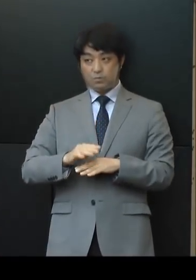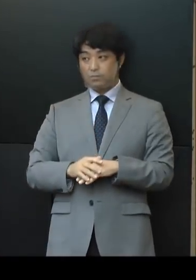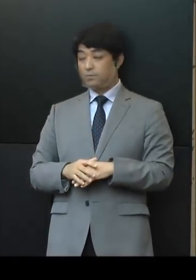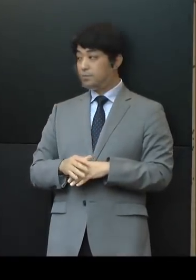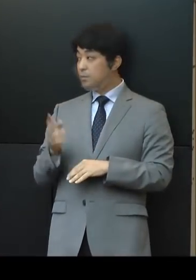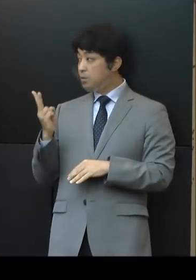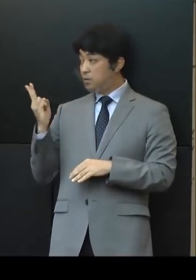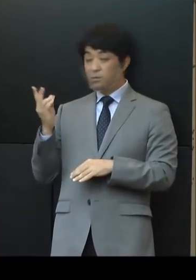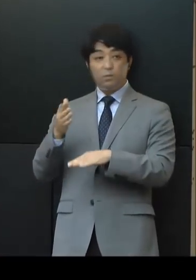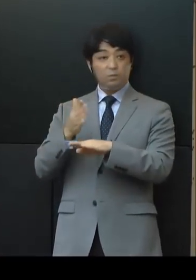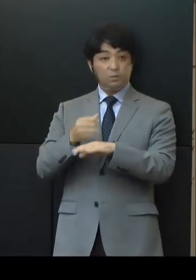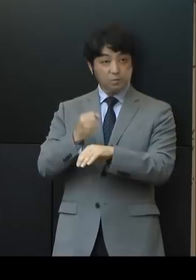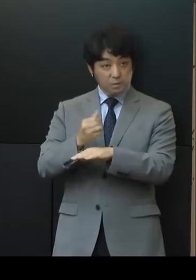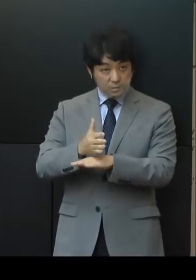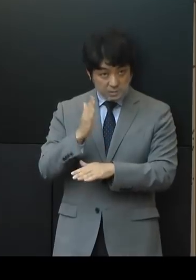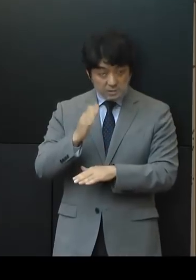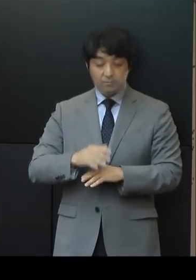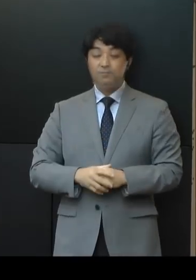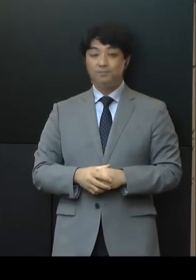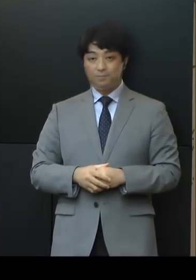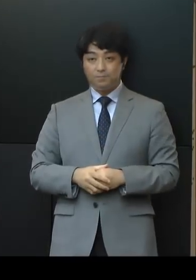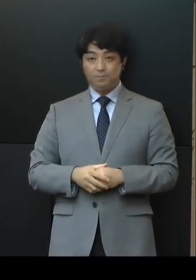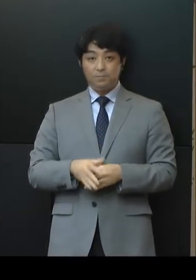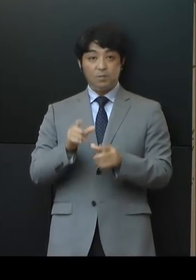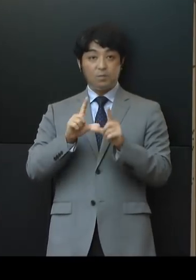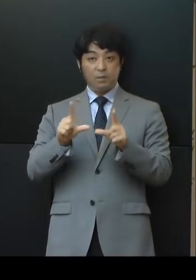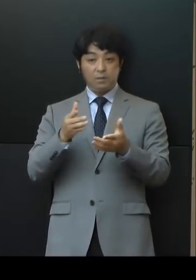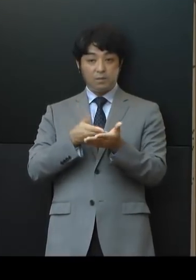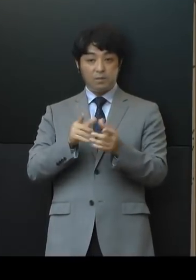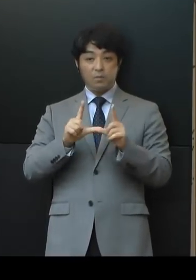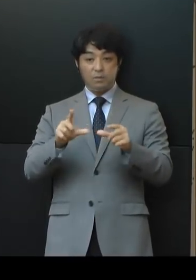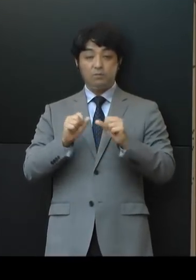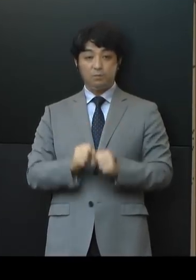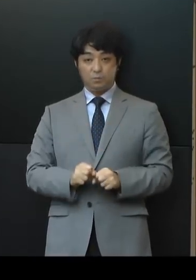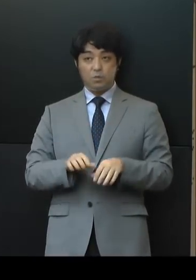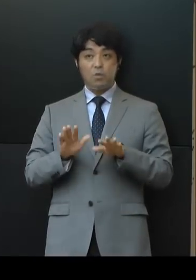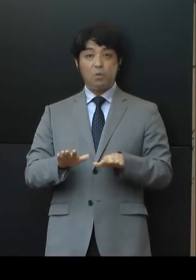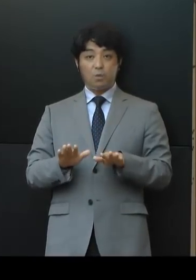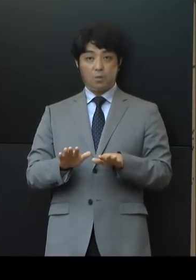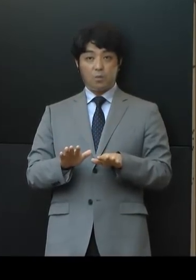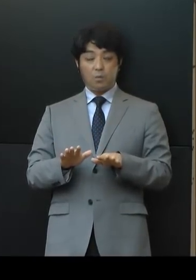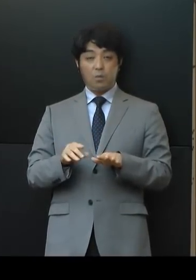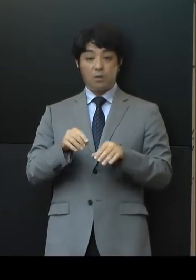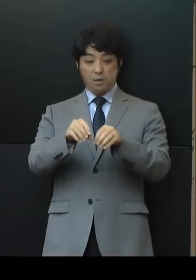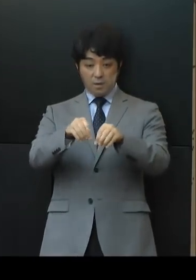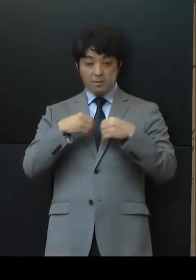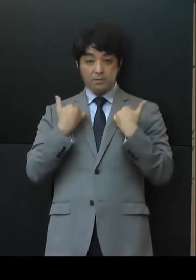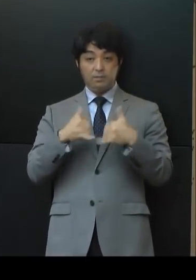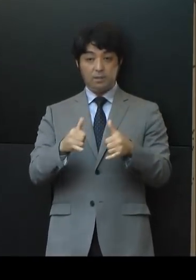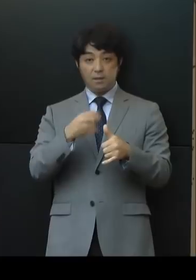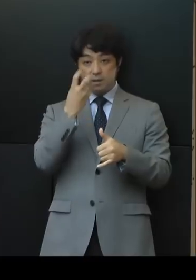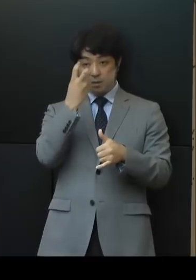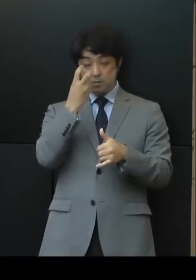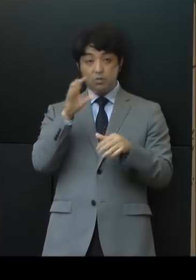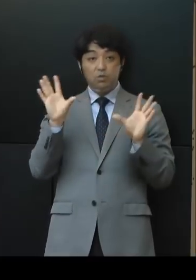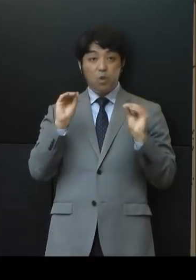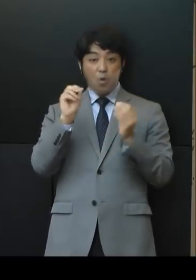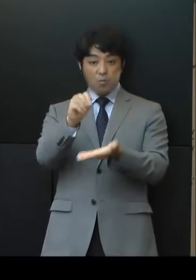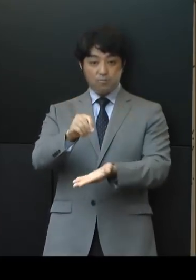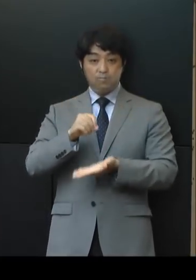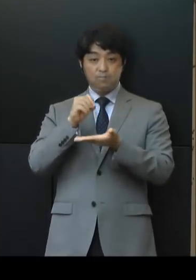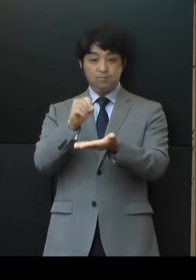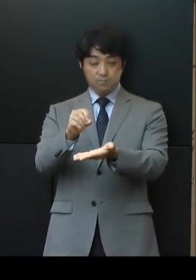疲れ様でした。ありがとうございました。では、コメントいたします。本日の感染者確認情報をお知らせいた